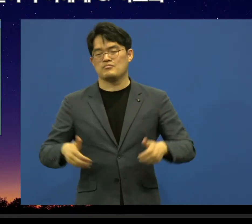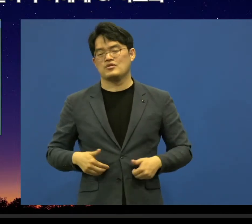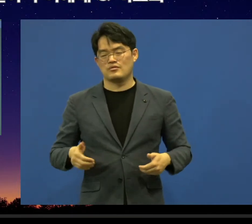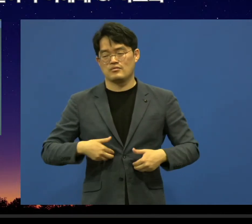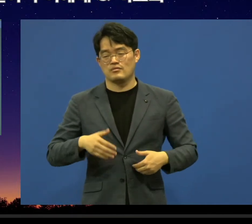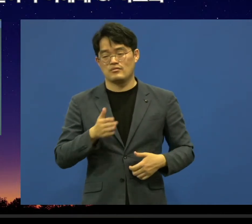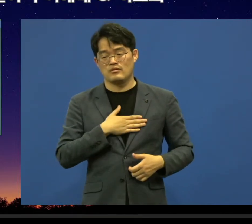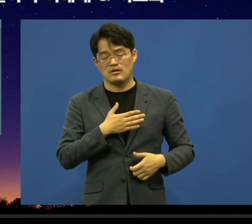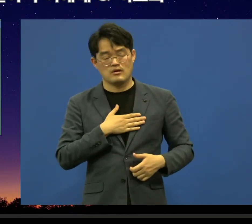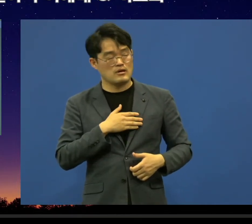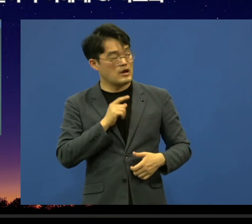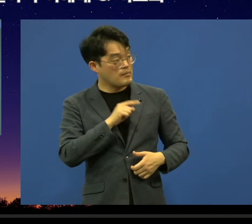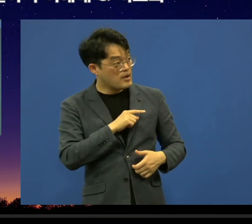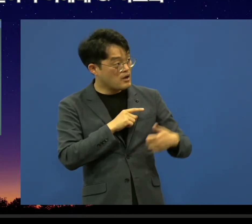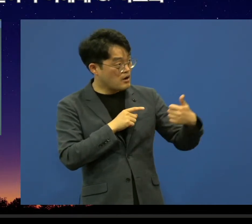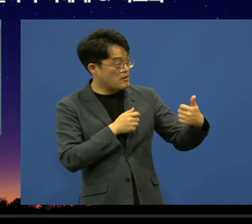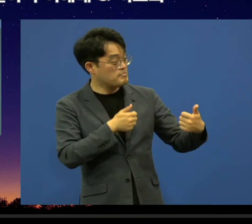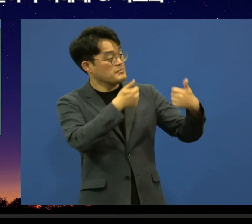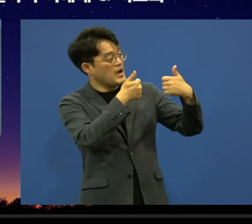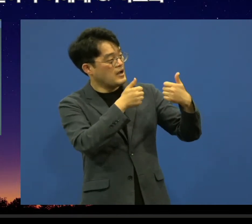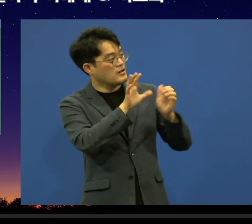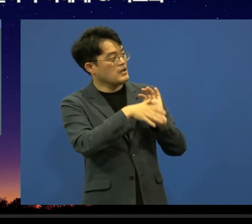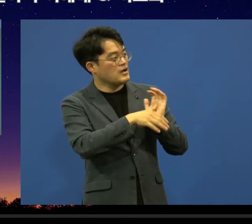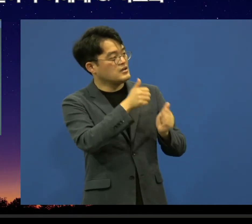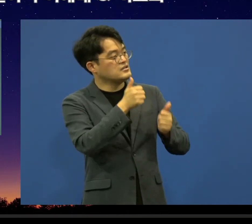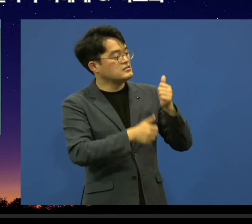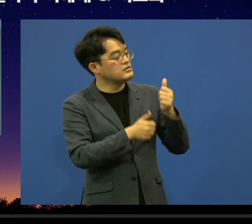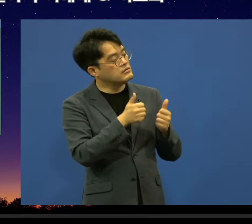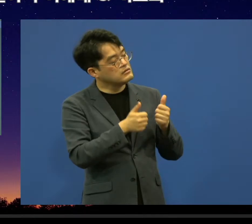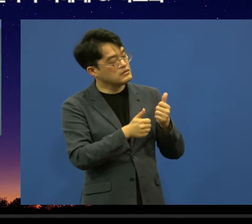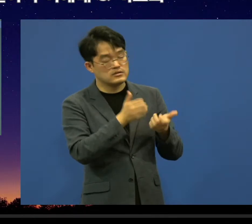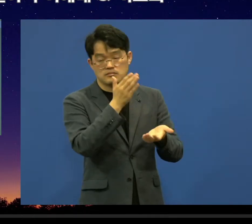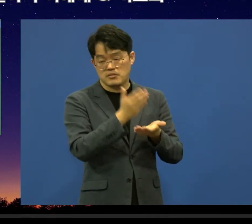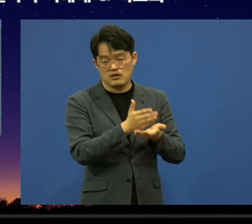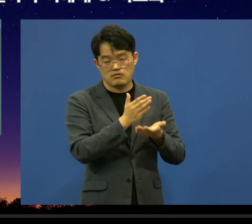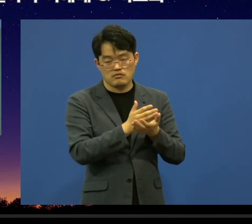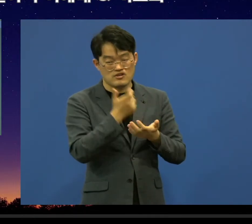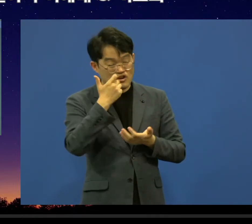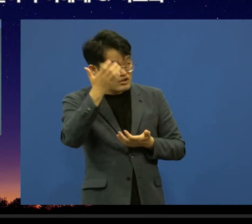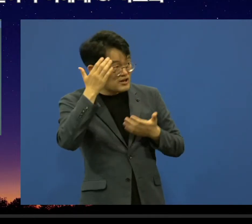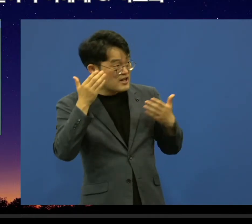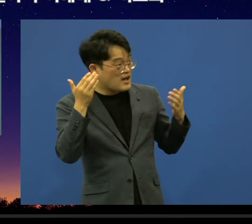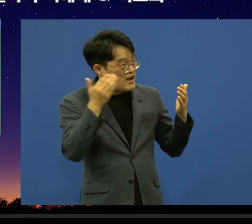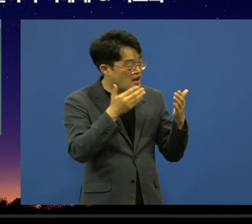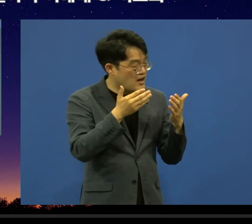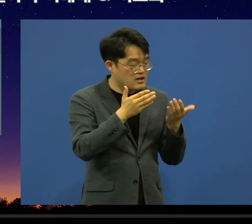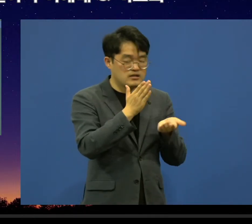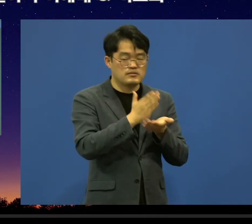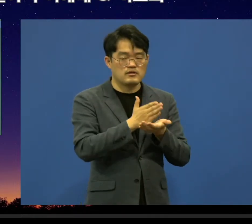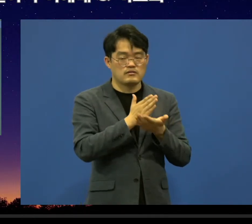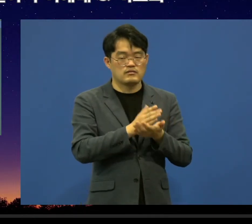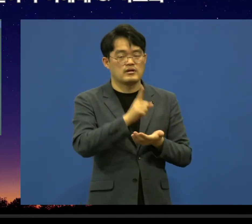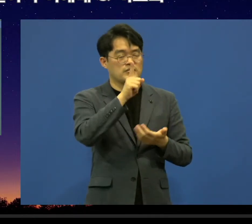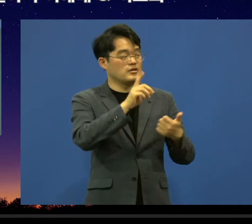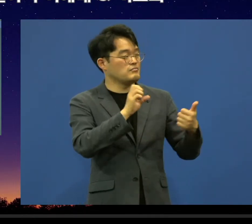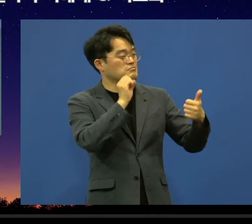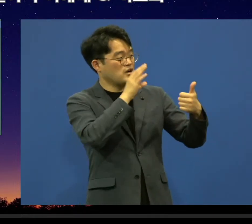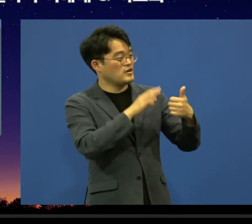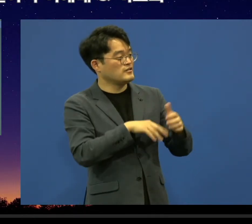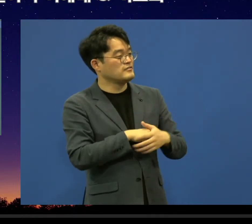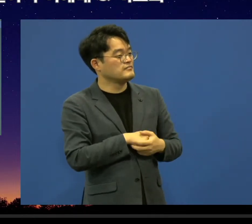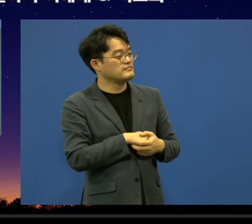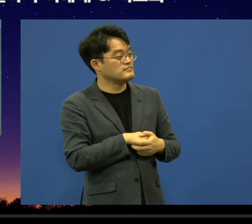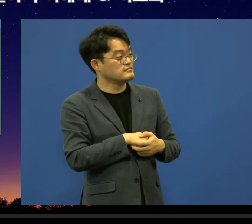사람 나타나면 여러분 시험 들지 말고 영적 에너지 거기 너무 낭비하지 말고 한마디 탁 하세요.